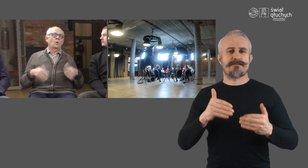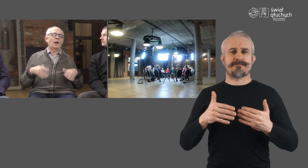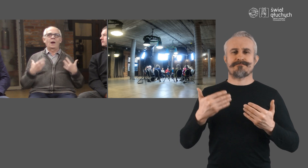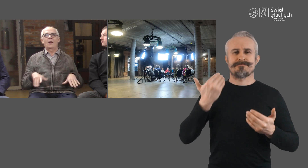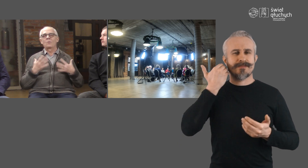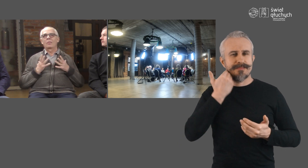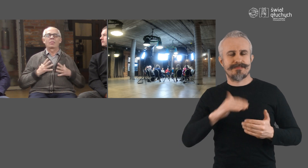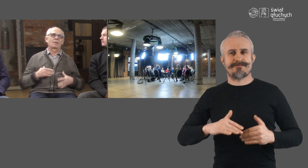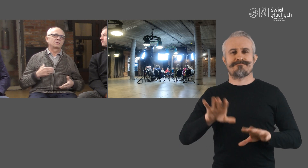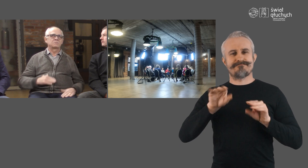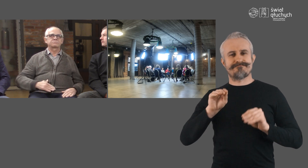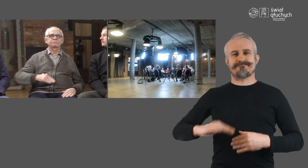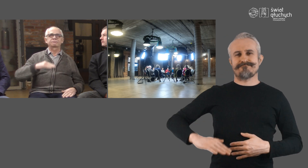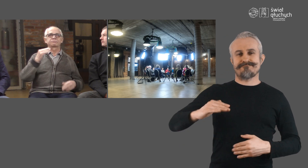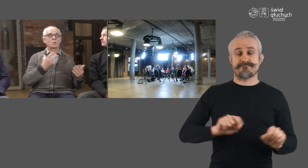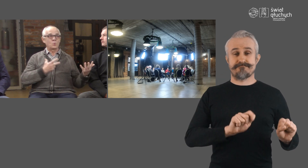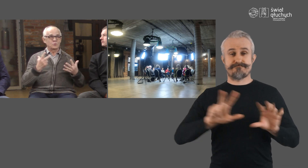naprawdę super, było bardzo wygodnie.